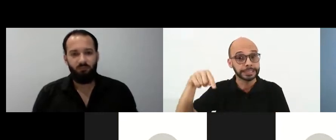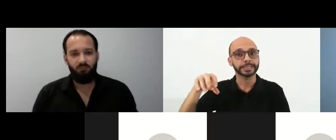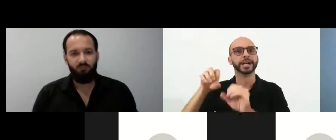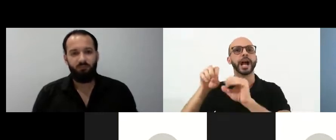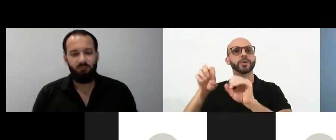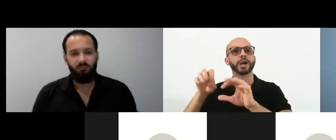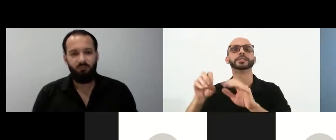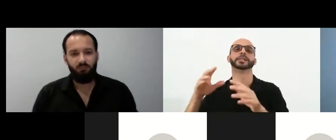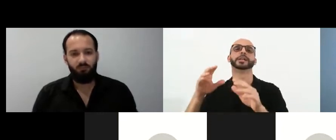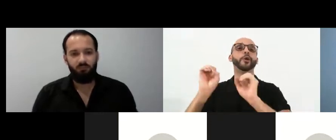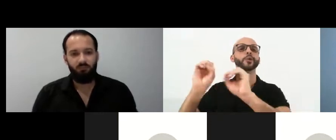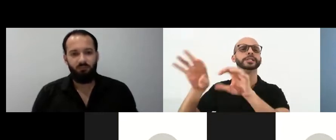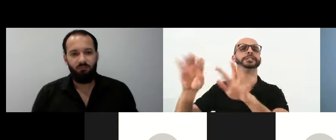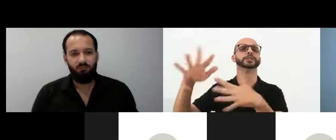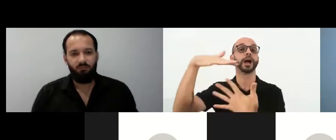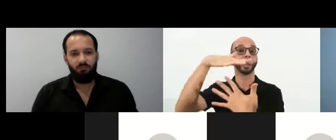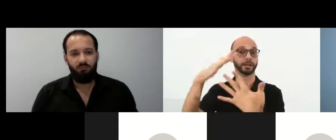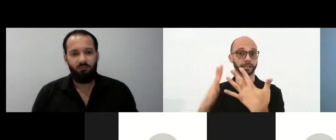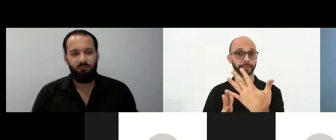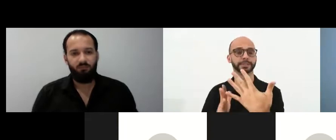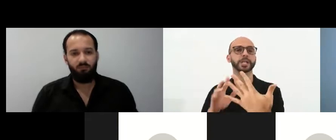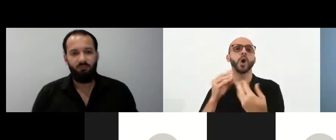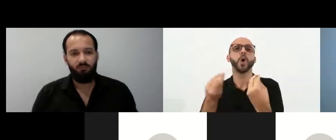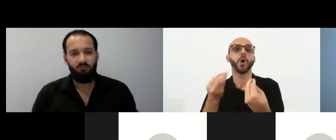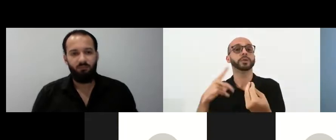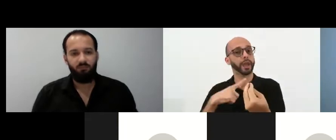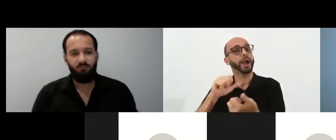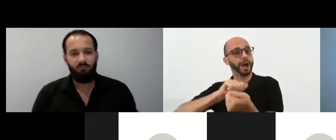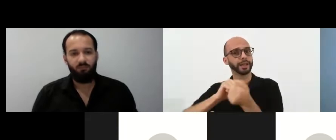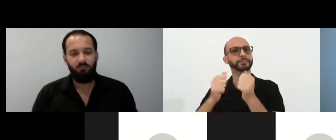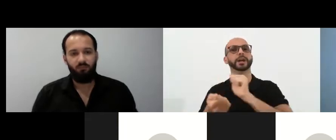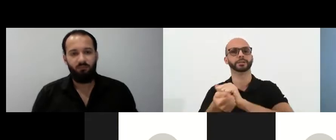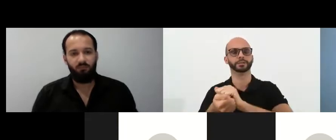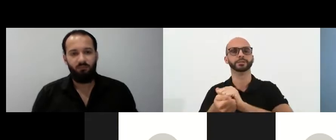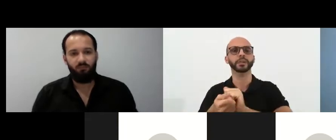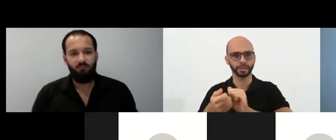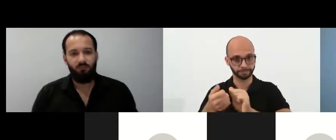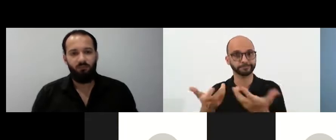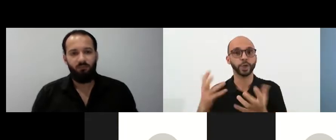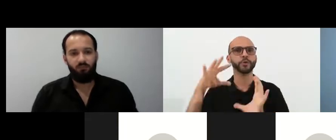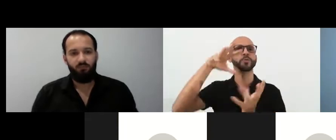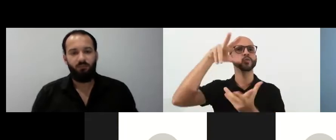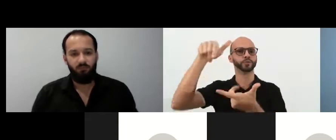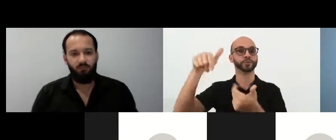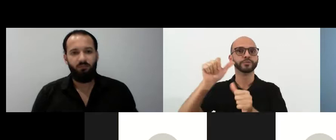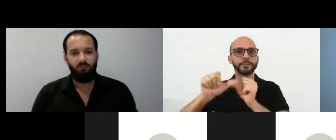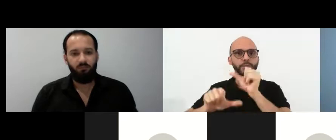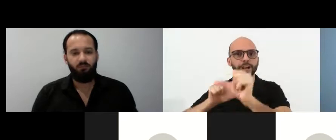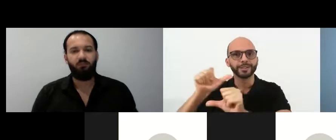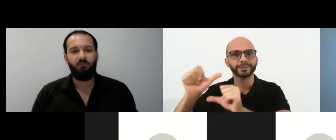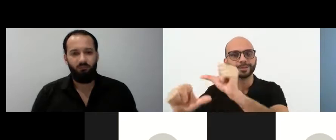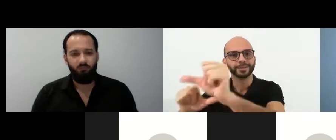de ensino. Então, essa educação à distância, no ensino da língua de sinais, como seriam